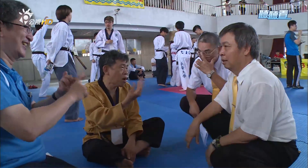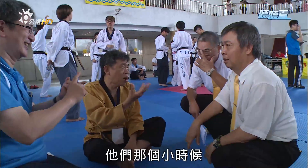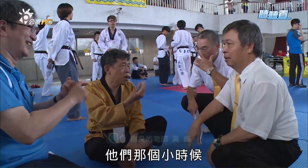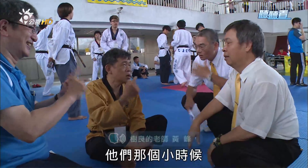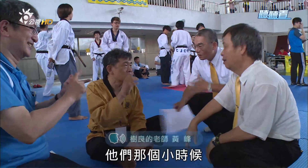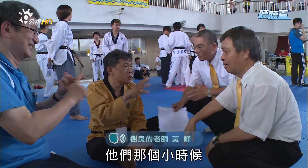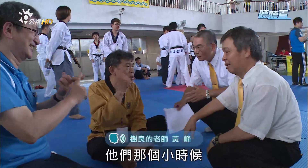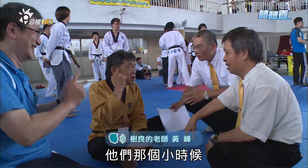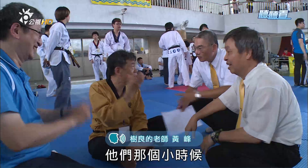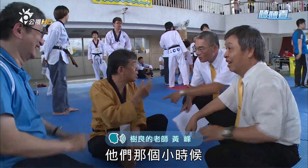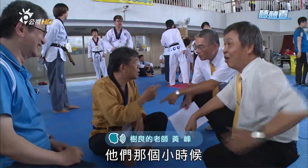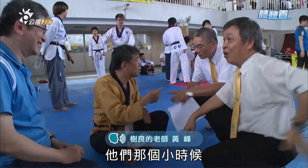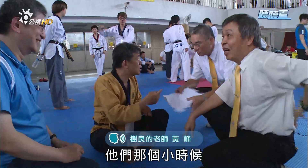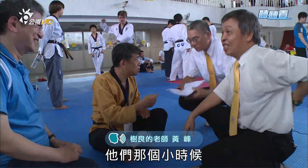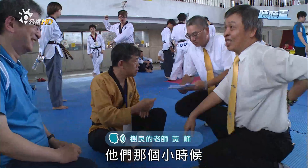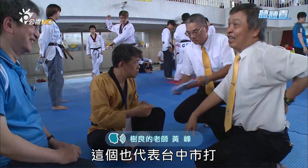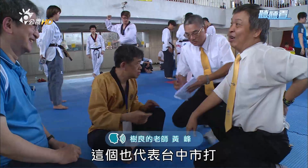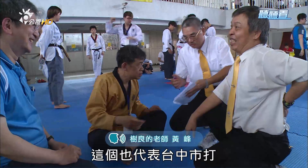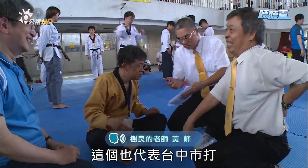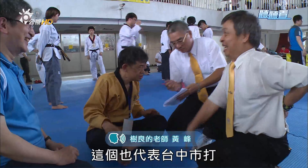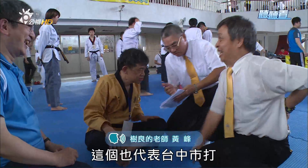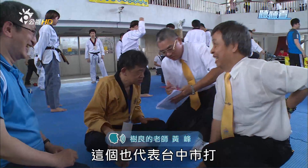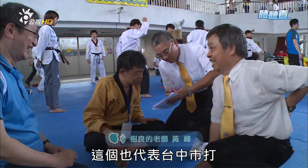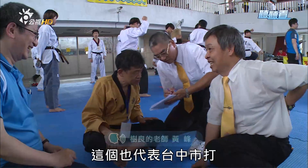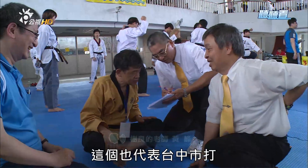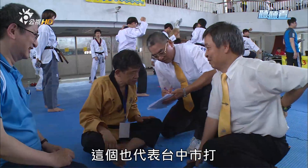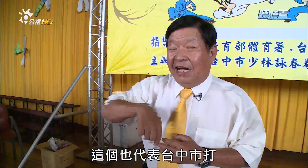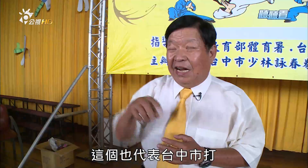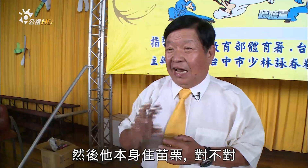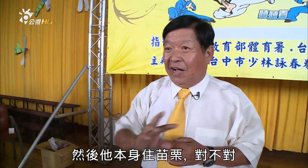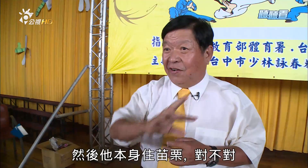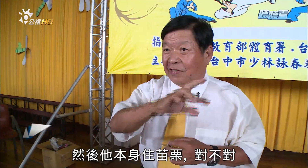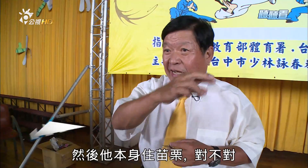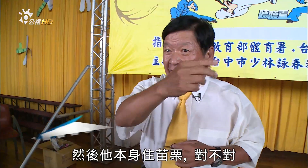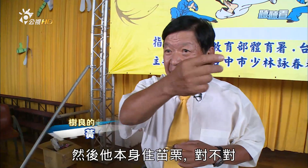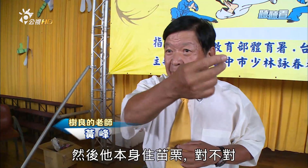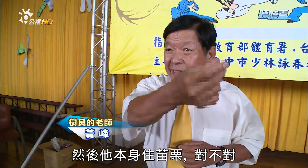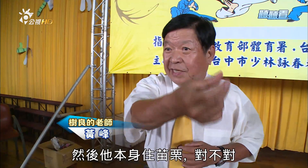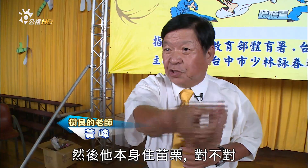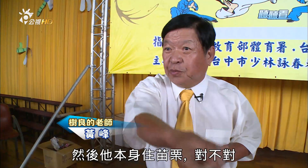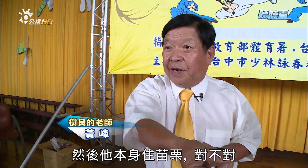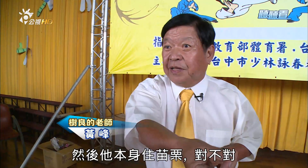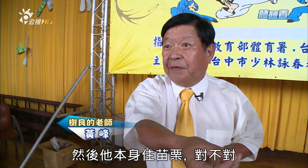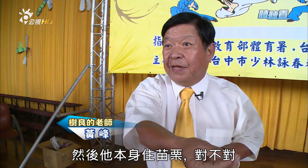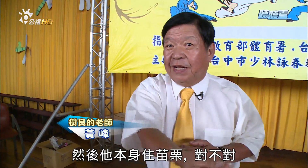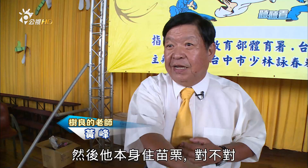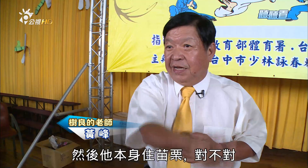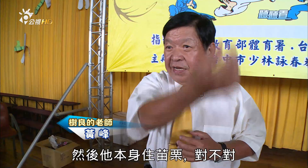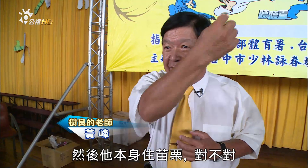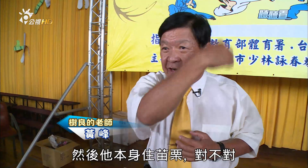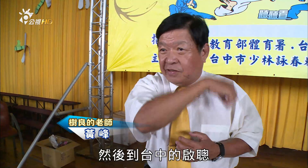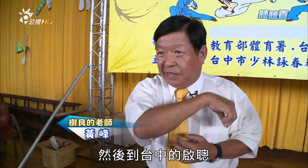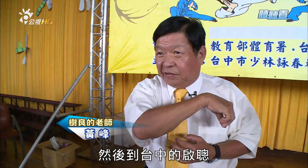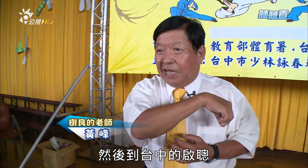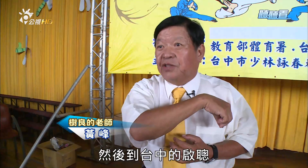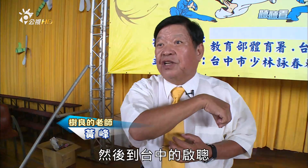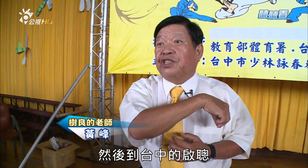他们那个小时候，这个也代表台中打，然后他本身住苗栗对不对？然后到台中的启